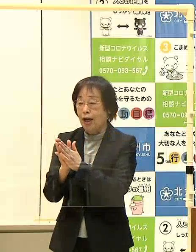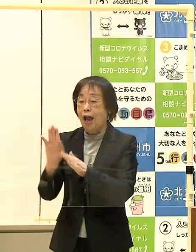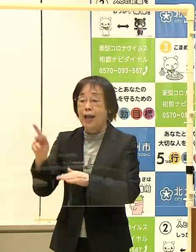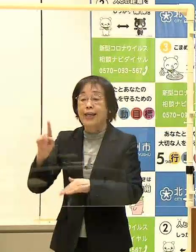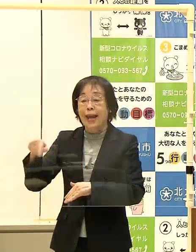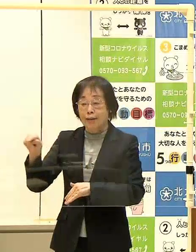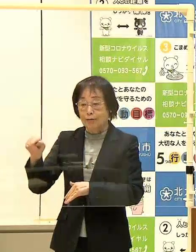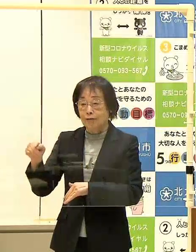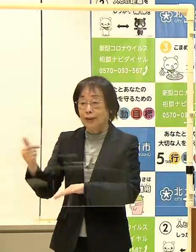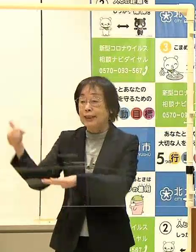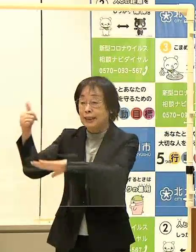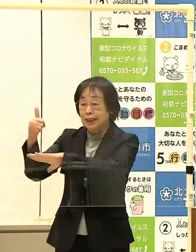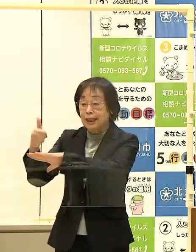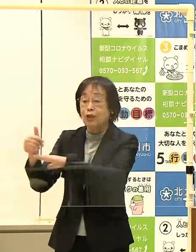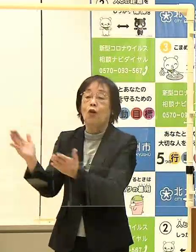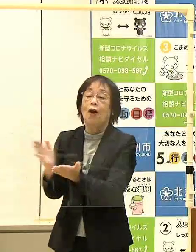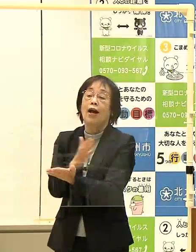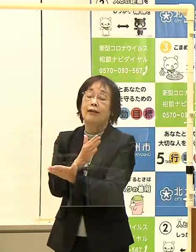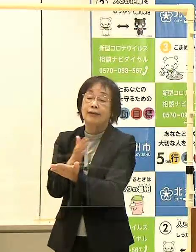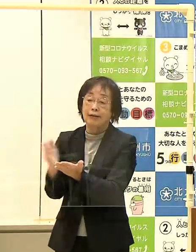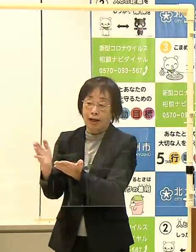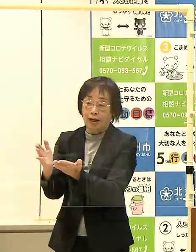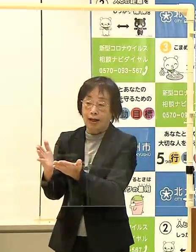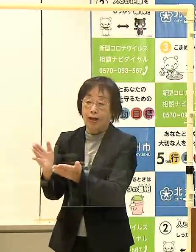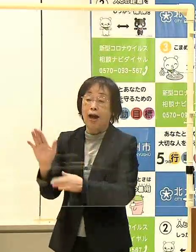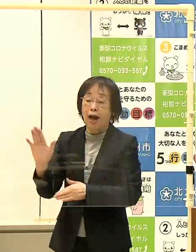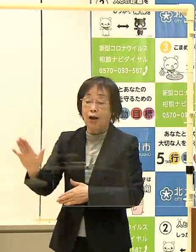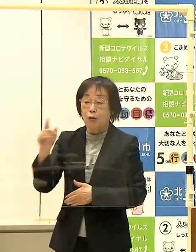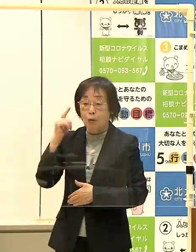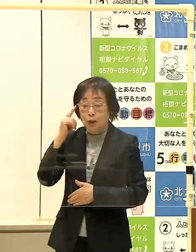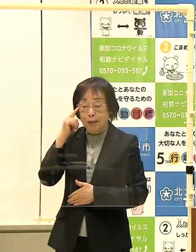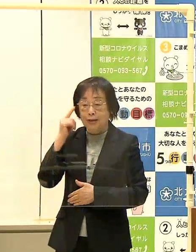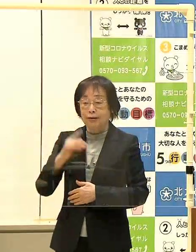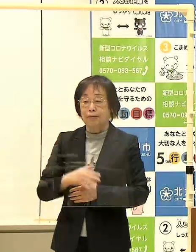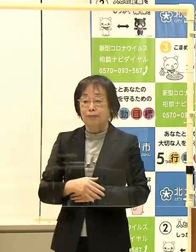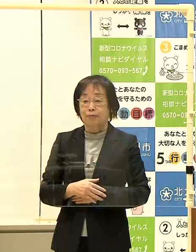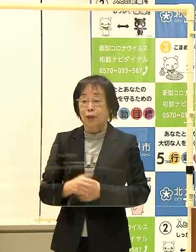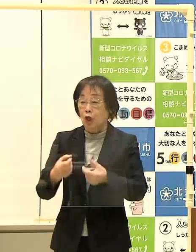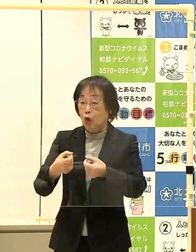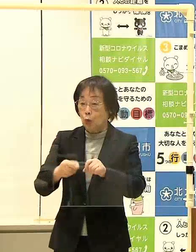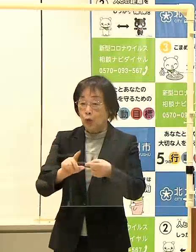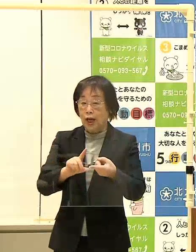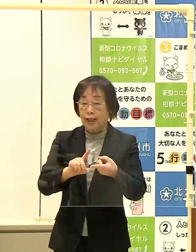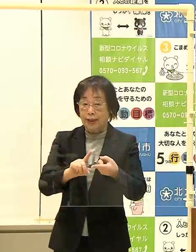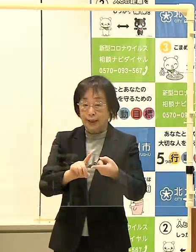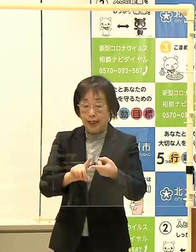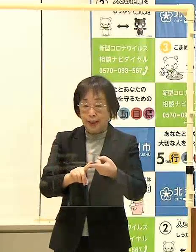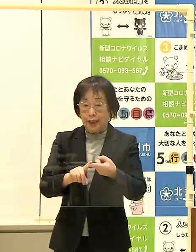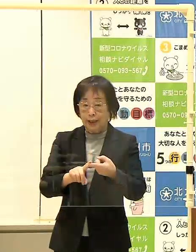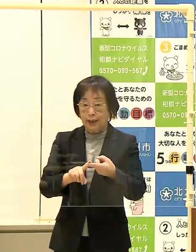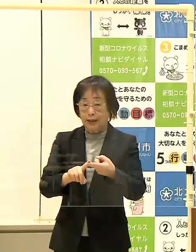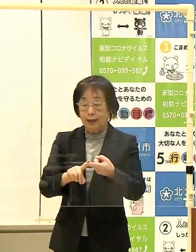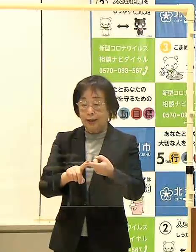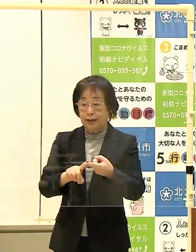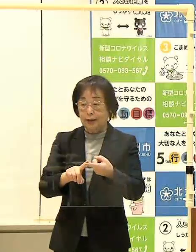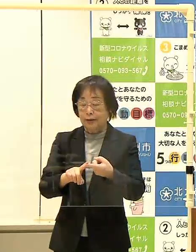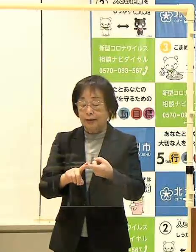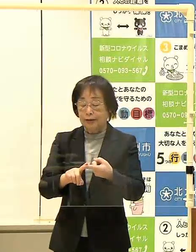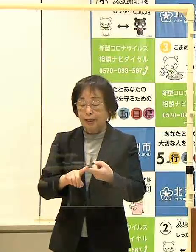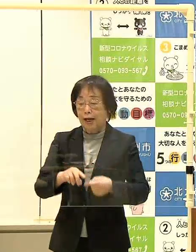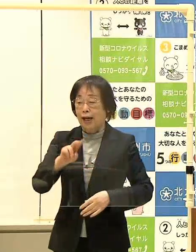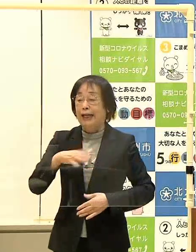の判断大きく左右される重要なテーマでありますので具体的にそこでは言及しておりませ